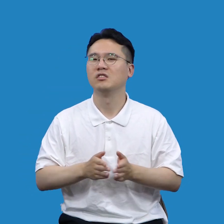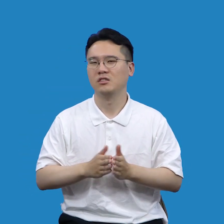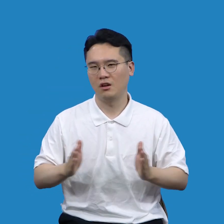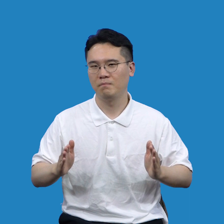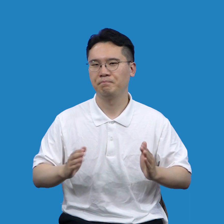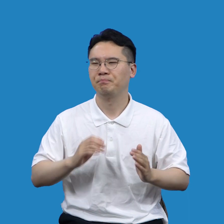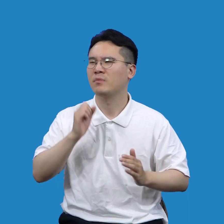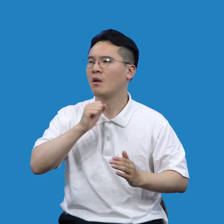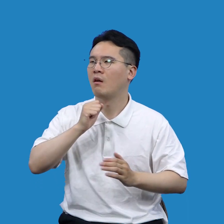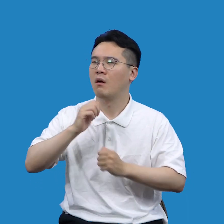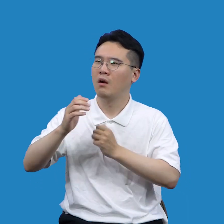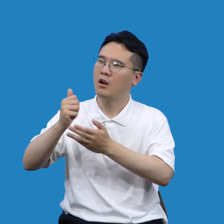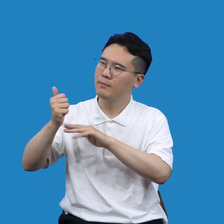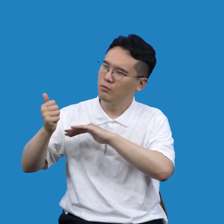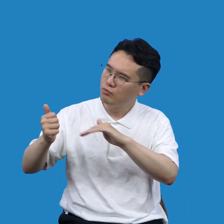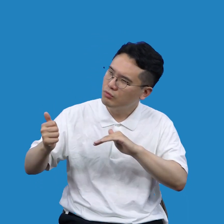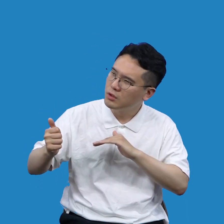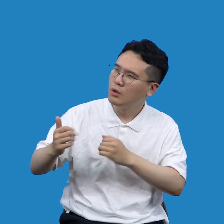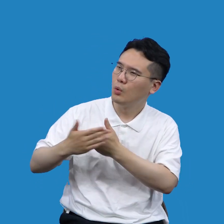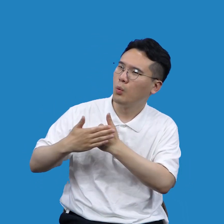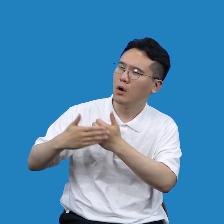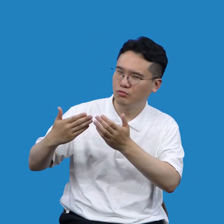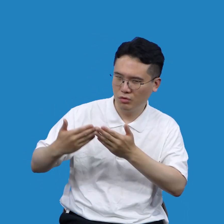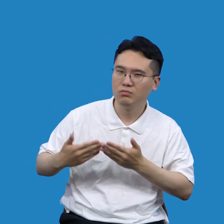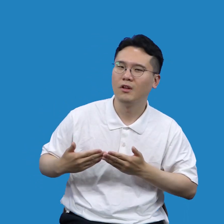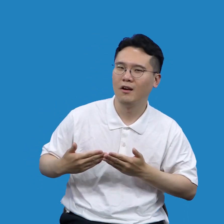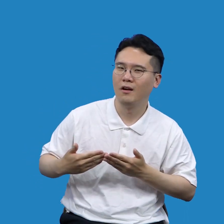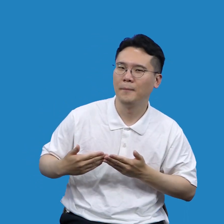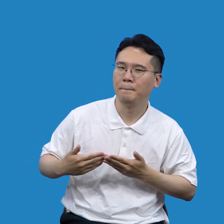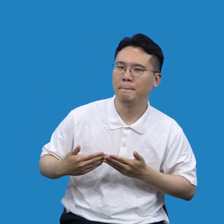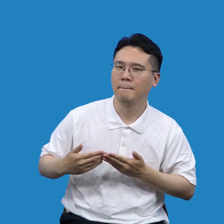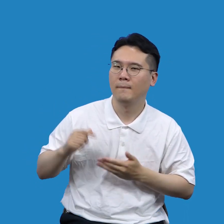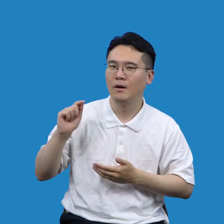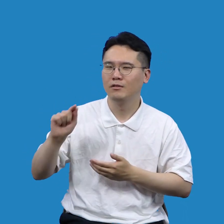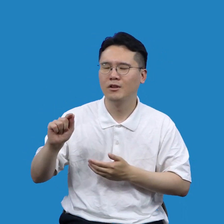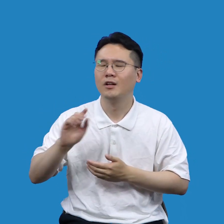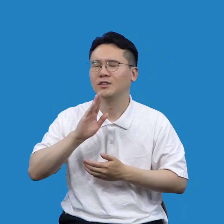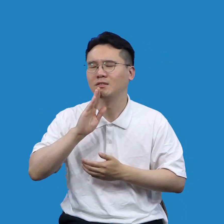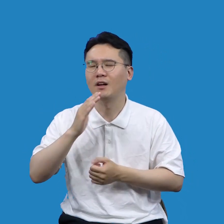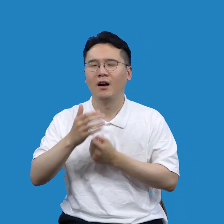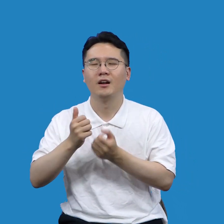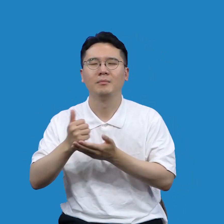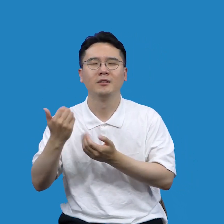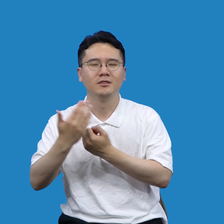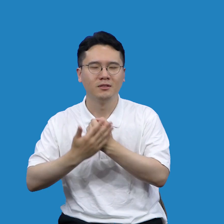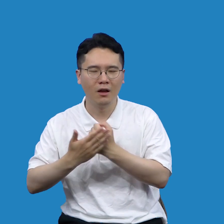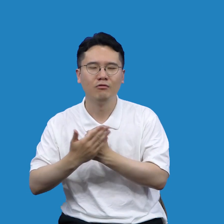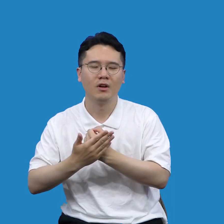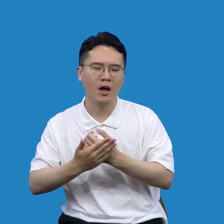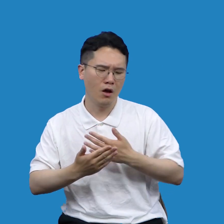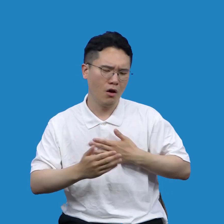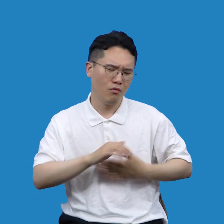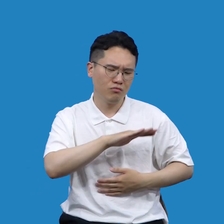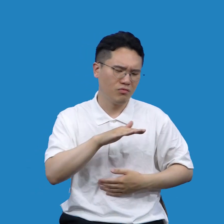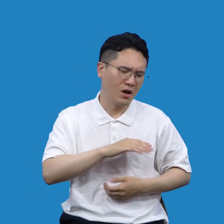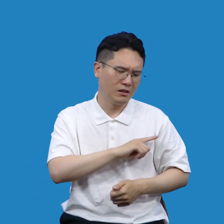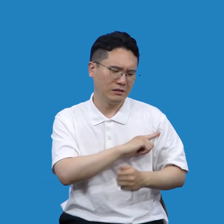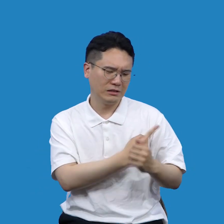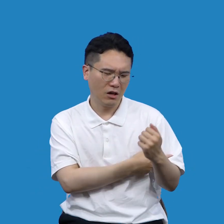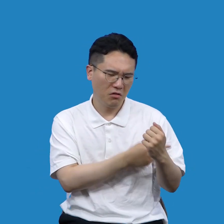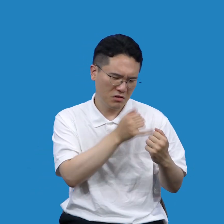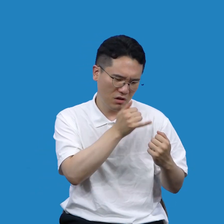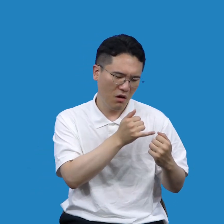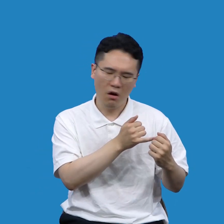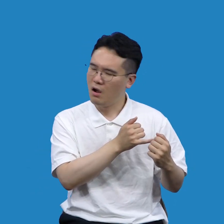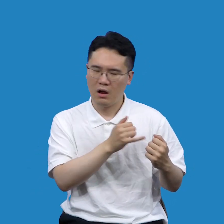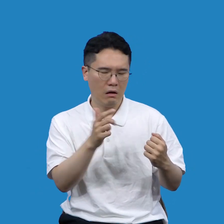하나님이 우리를 도와주셨구나. 이건 하나님의 은혜로구나. 우리가 자격이 있어서가 아니라 이것은